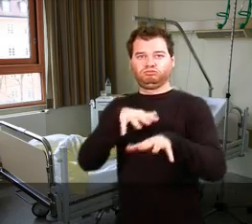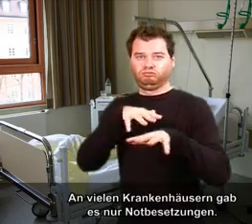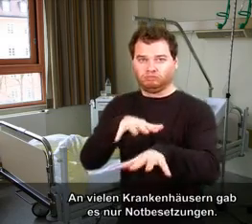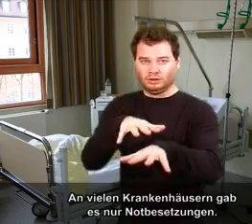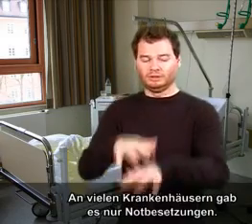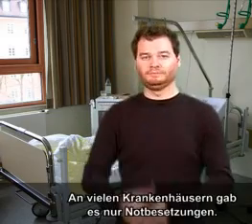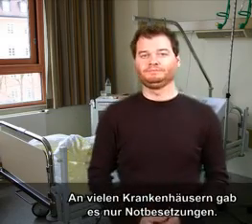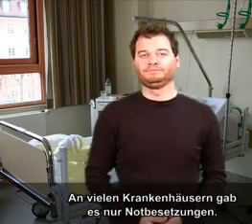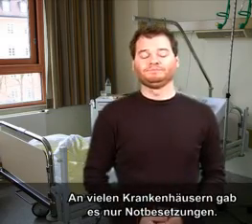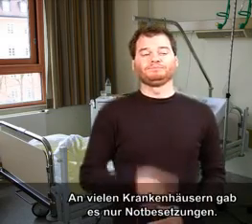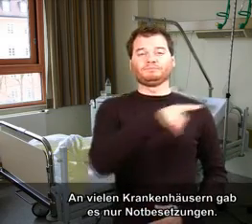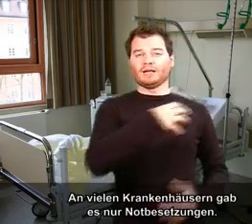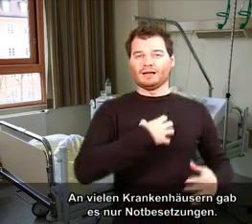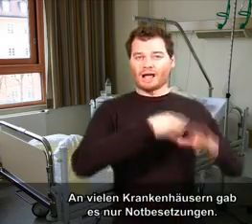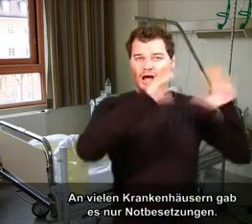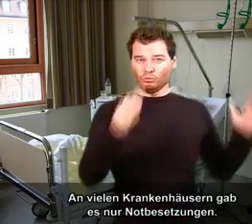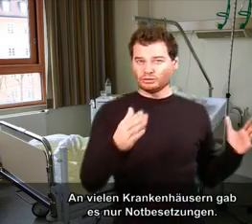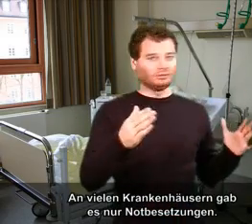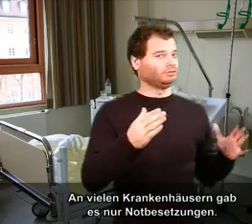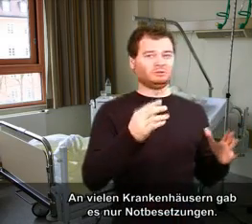An vielen Krankenhäusern gab es nur Notbesetzungen.